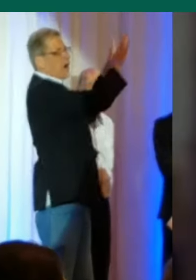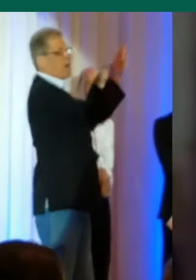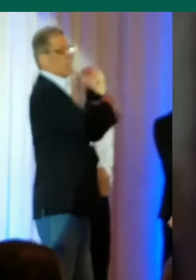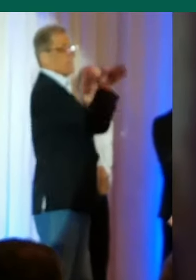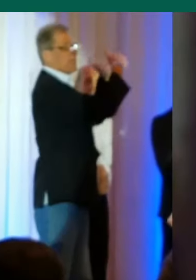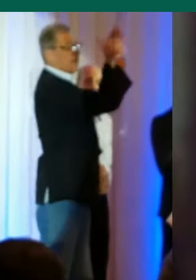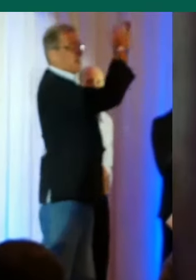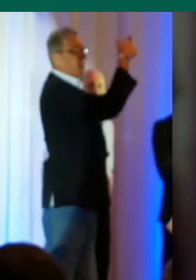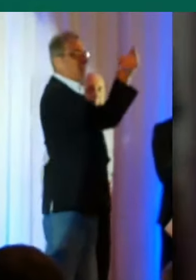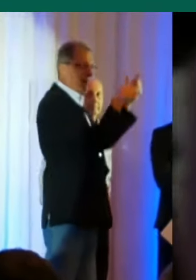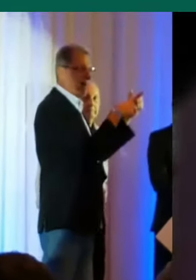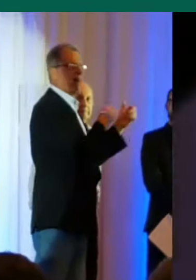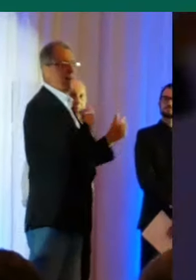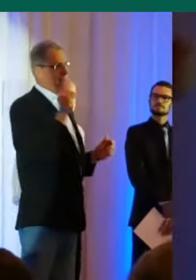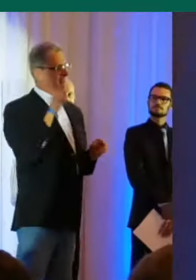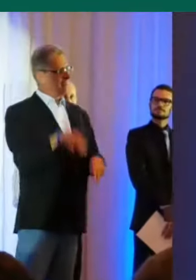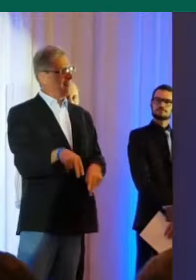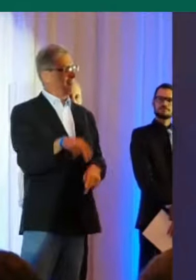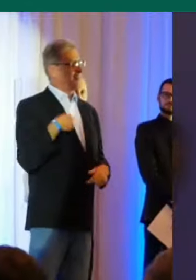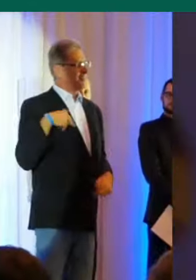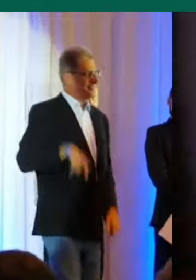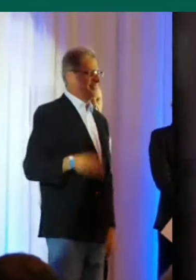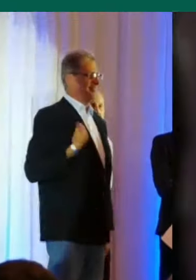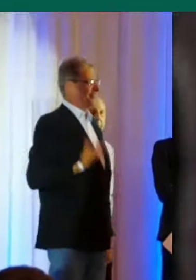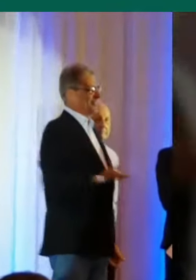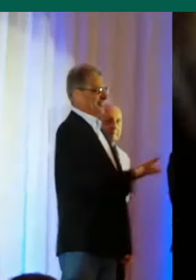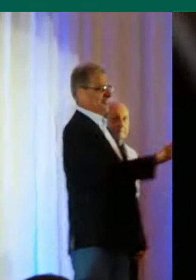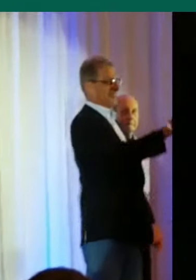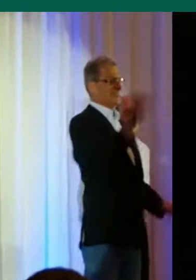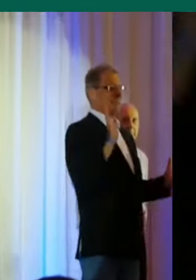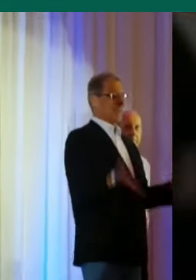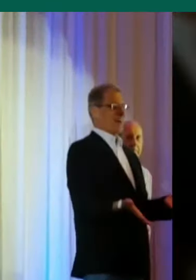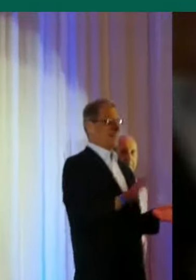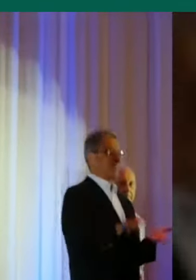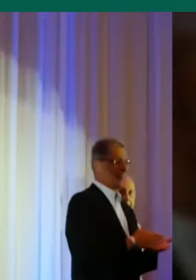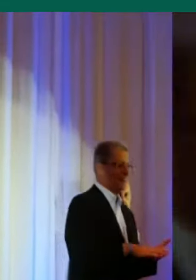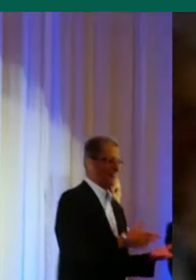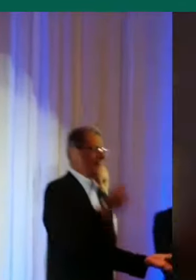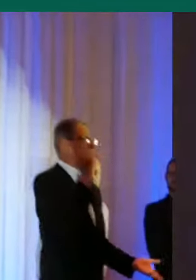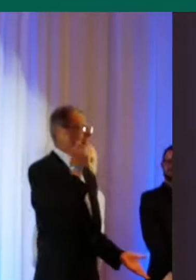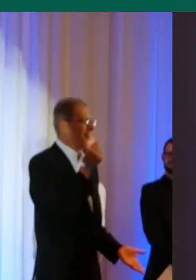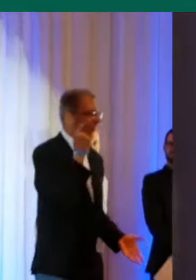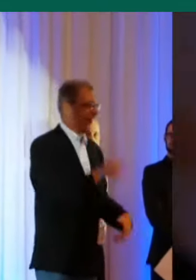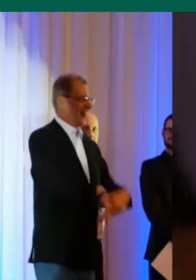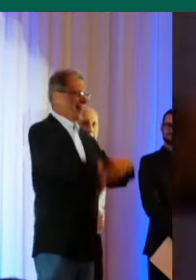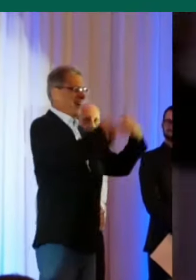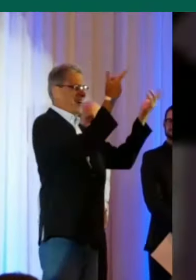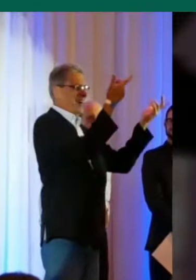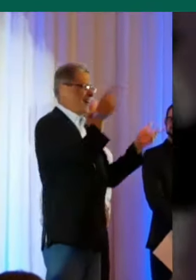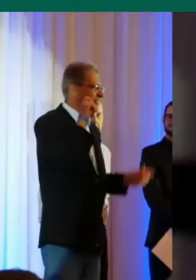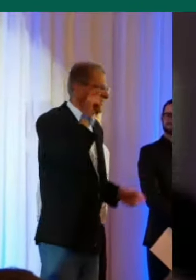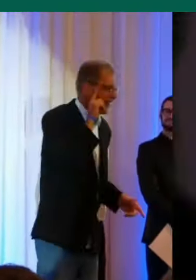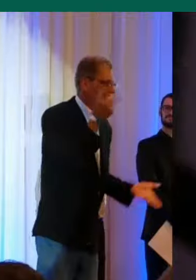Escola Concórdia e o quanto que quando eu estive aqui eu vi, e agora nós estamos vendo a